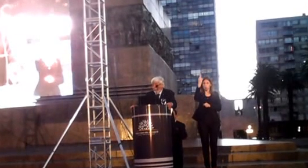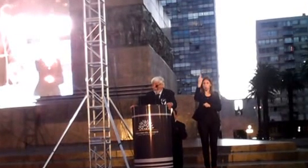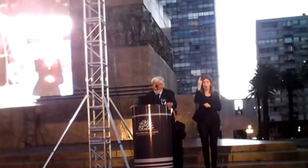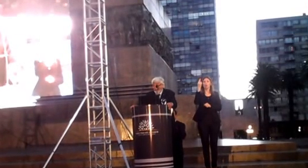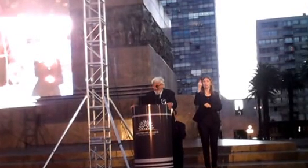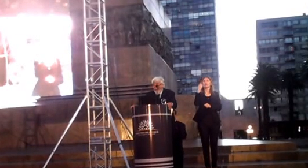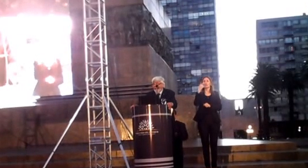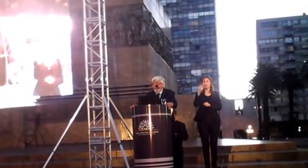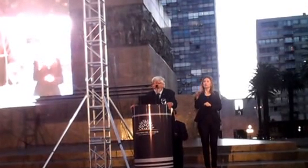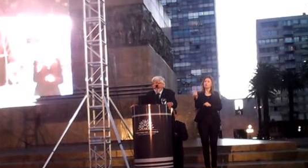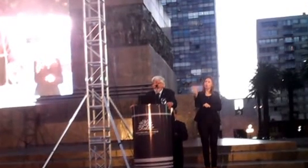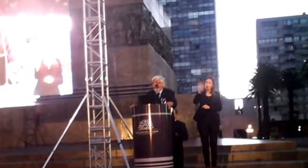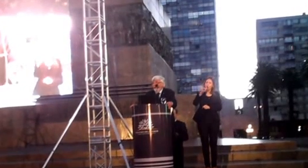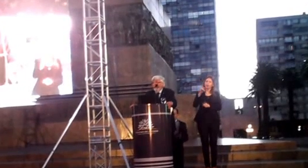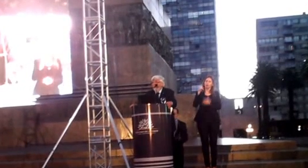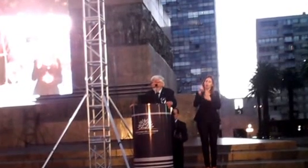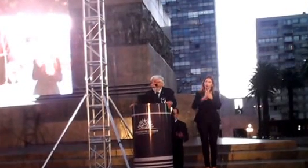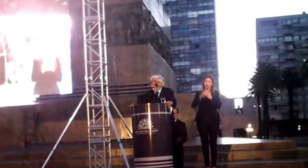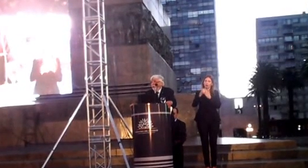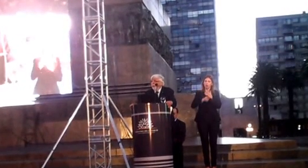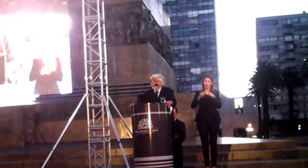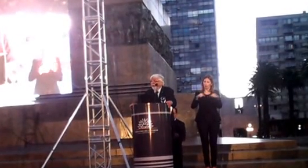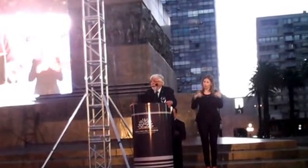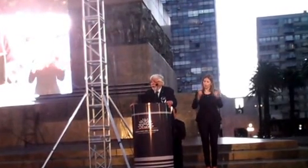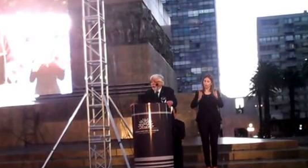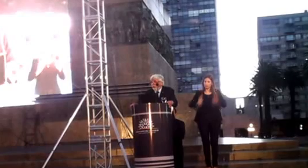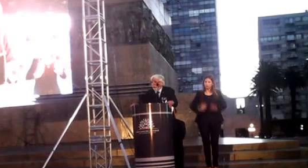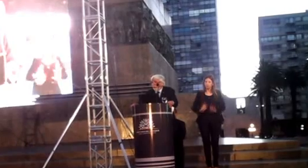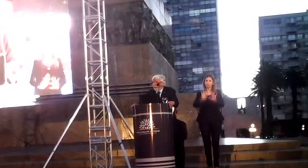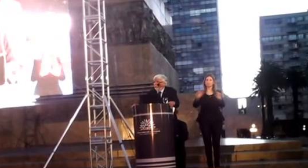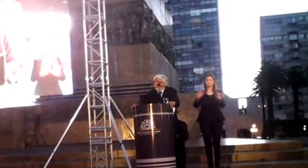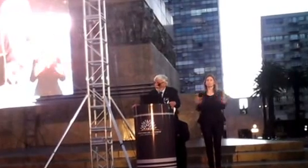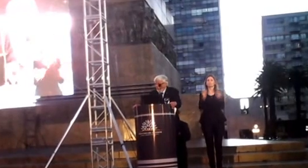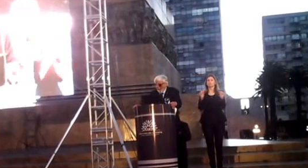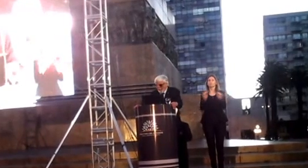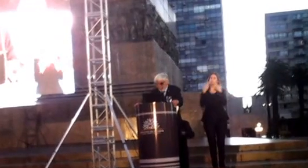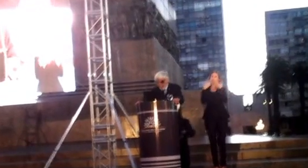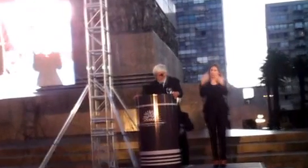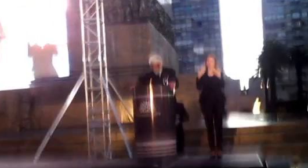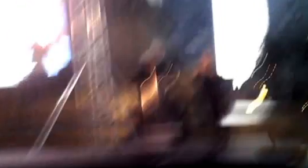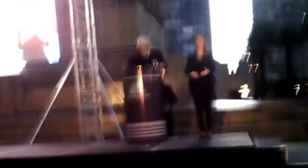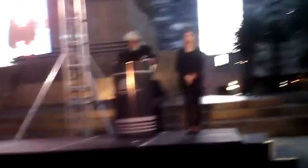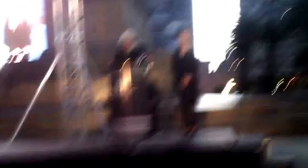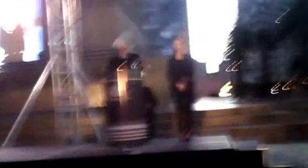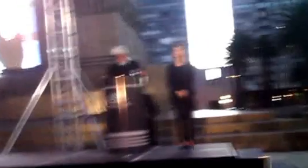que día a día la están construyendo. Muchas gracias.